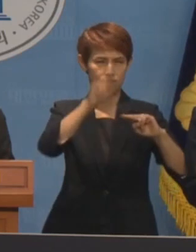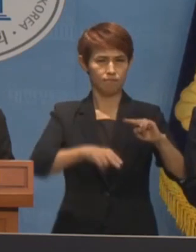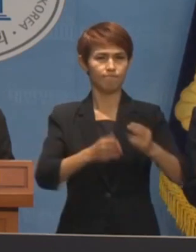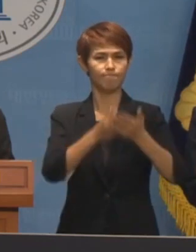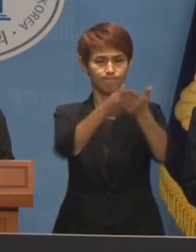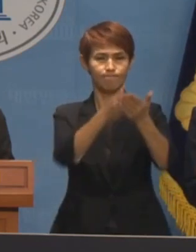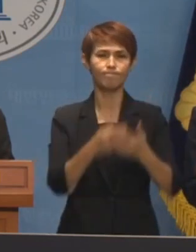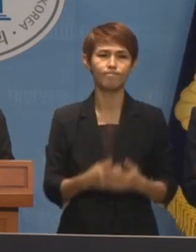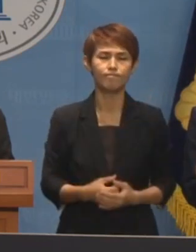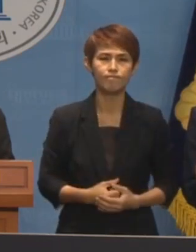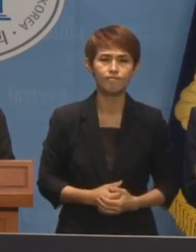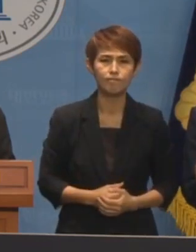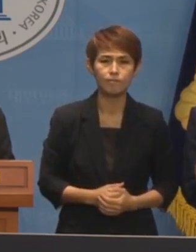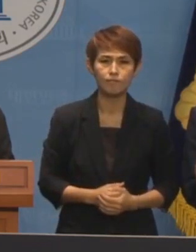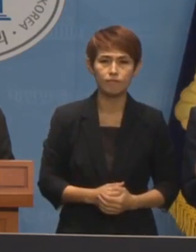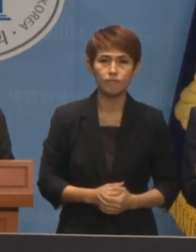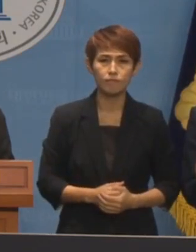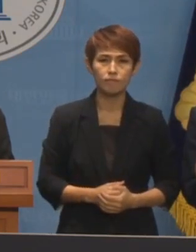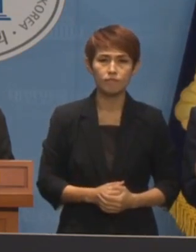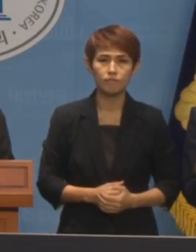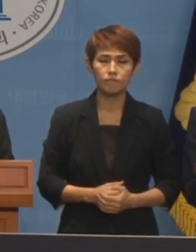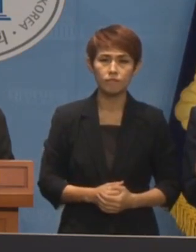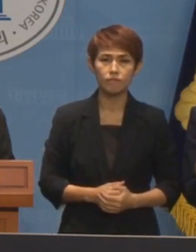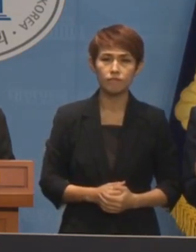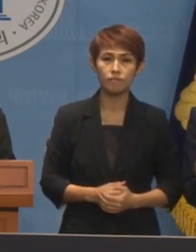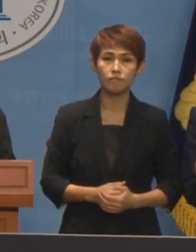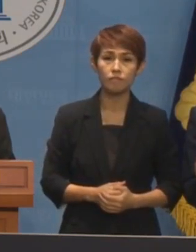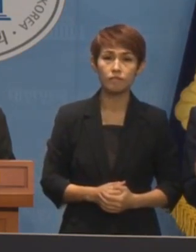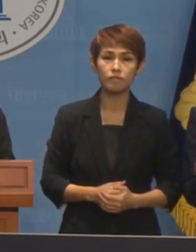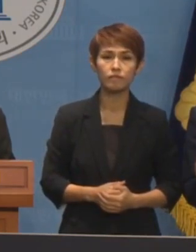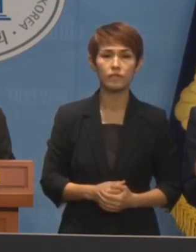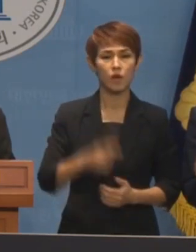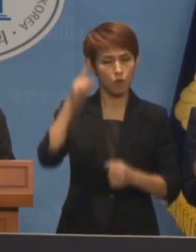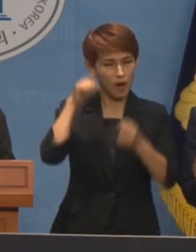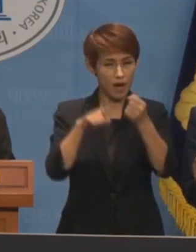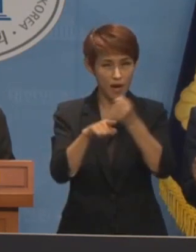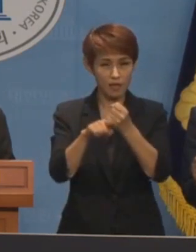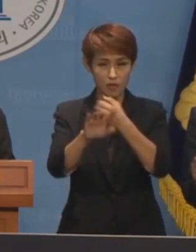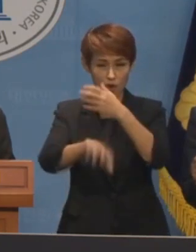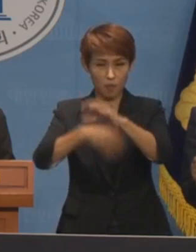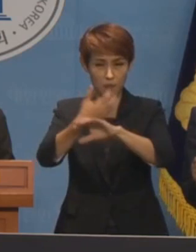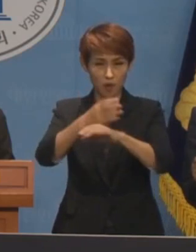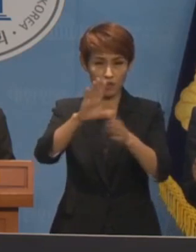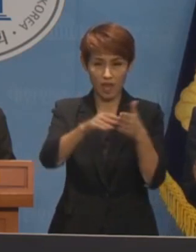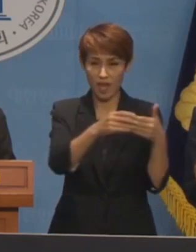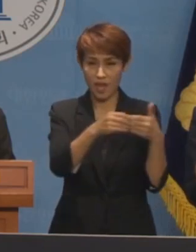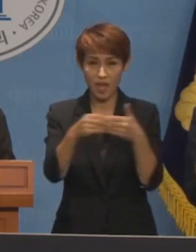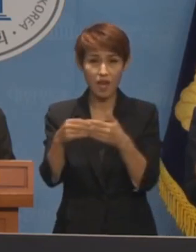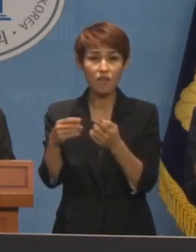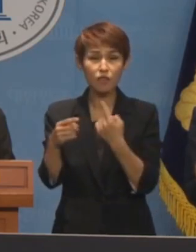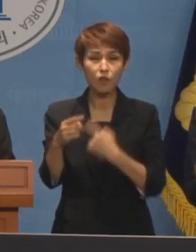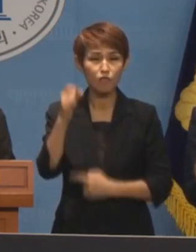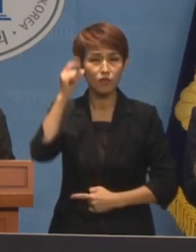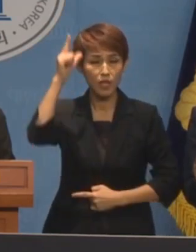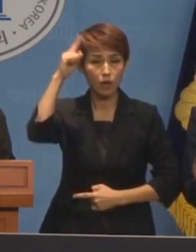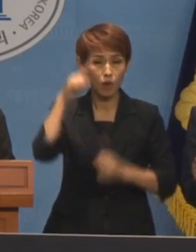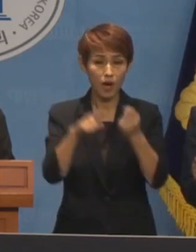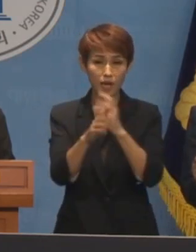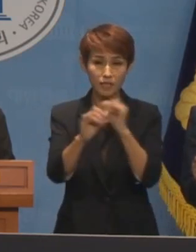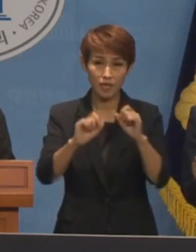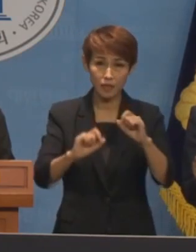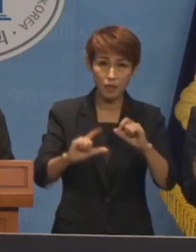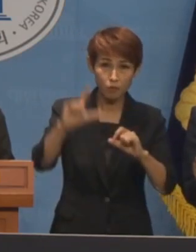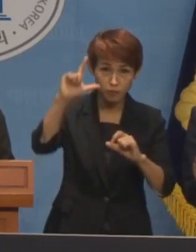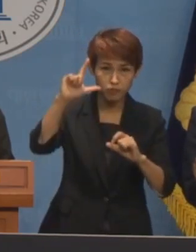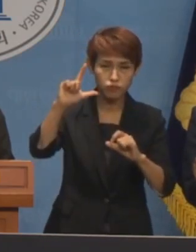한다. 우리가 알아야 할 사실은 과학혁명 시대를 이끌어왔던 위대한 과학자